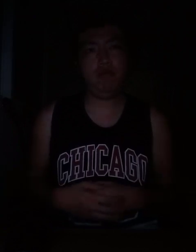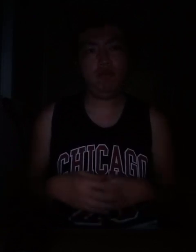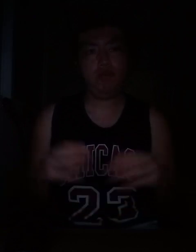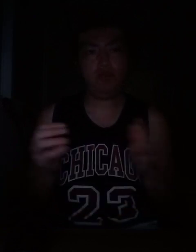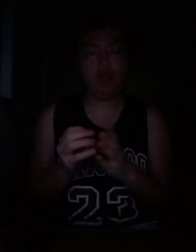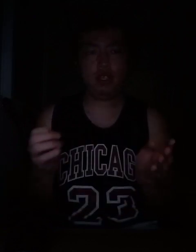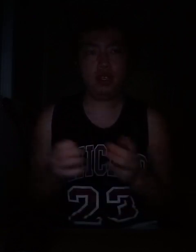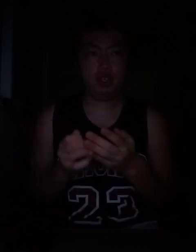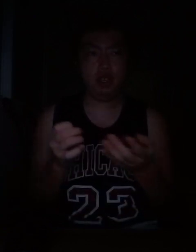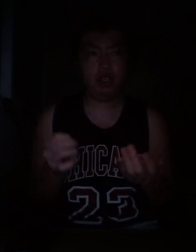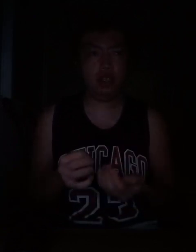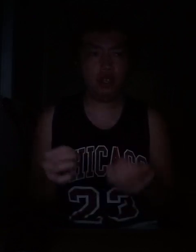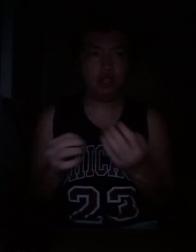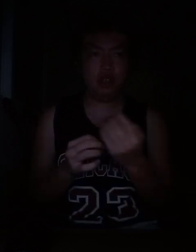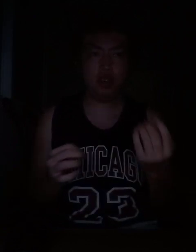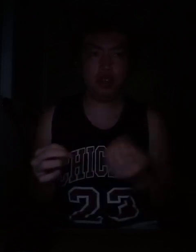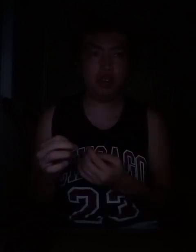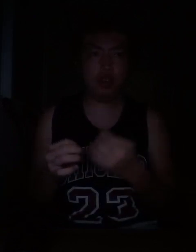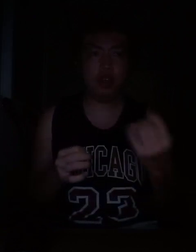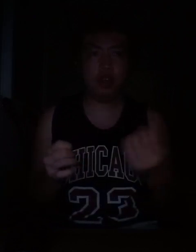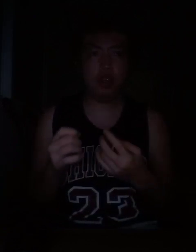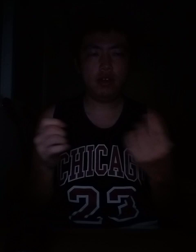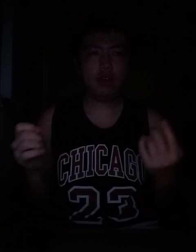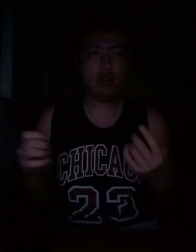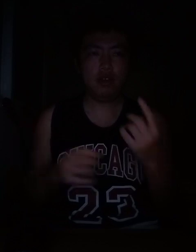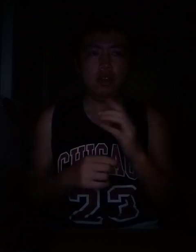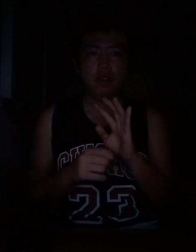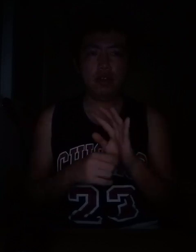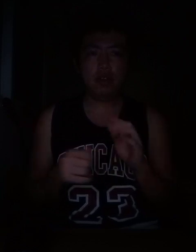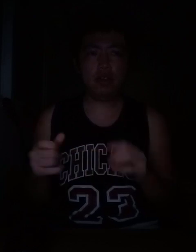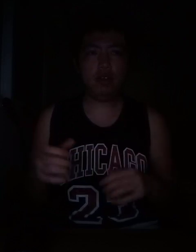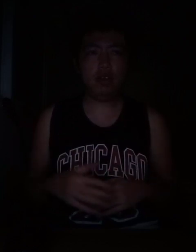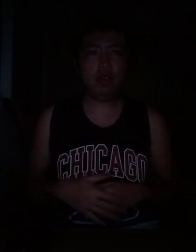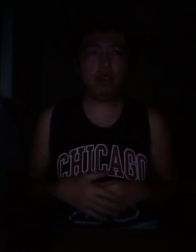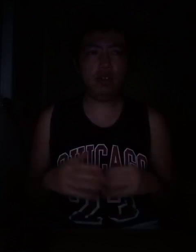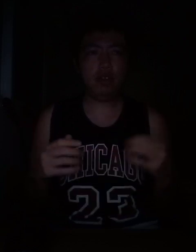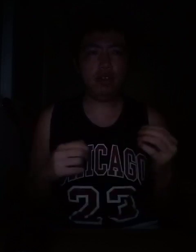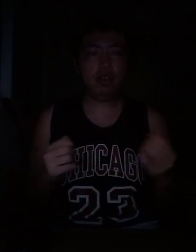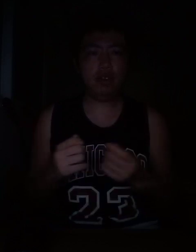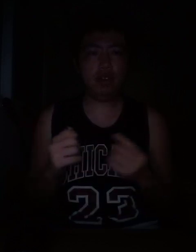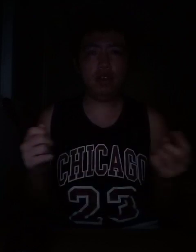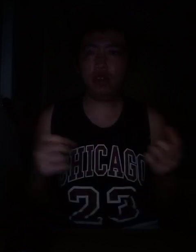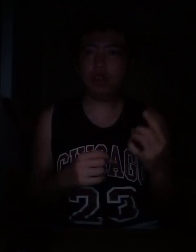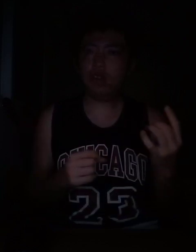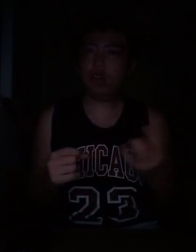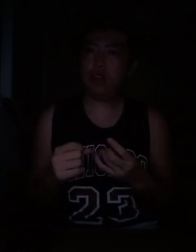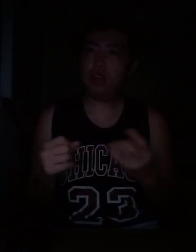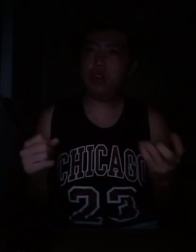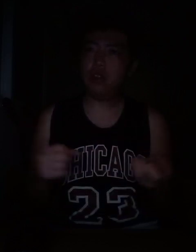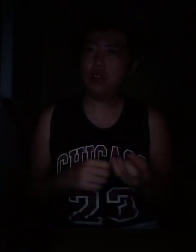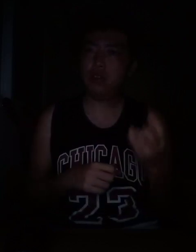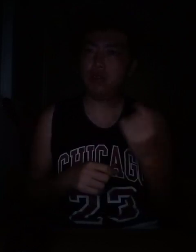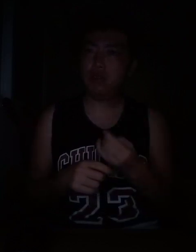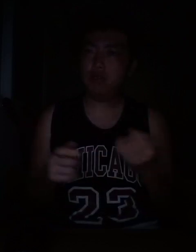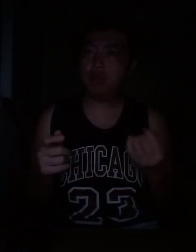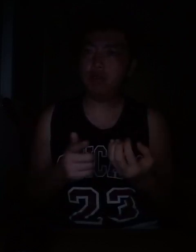제주시 지역 저류지 대부분이 정비가 필요한 것으로 확인됐습니다. 제주시는 올해 상반기 저류지 28개소에